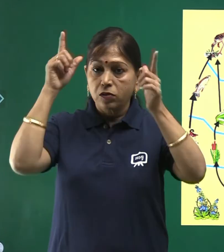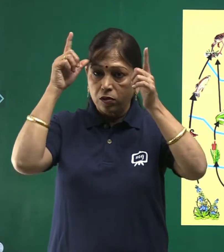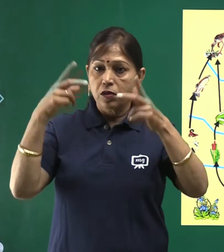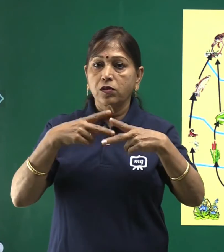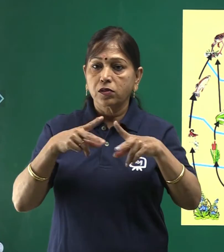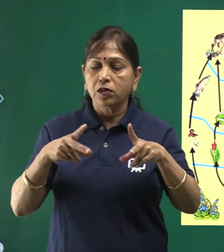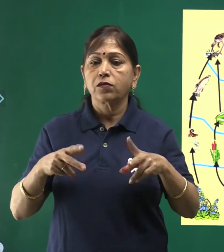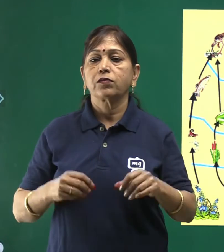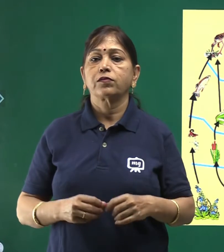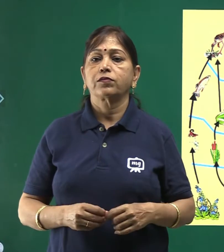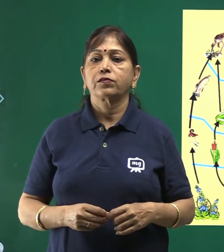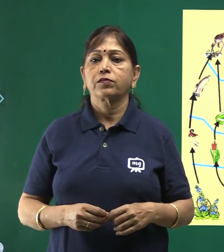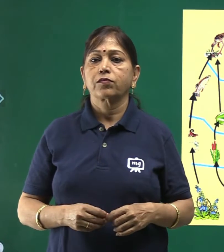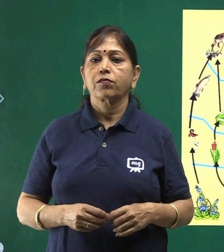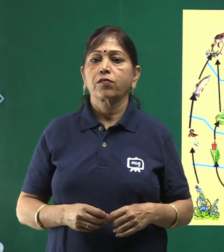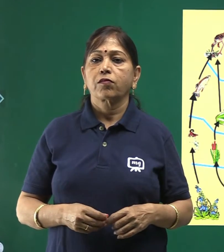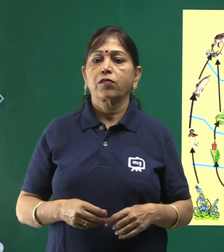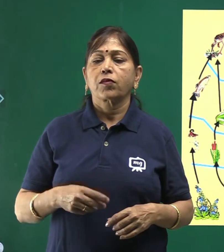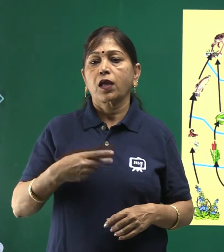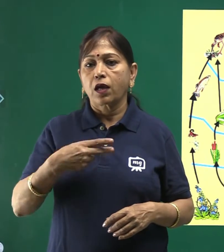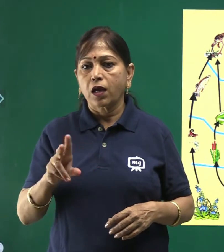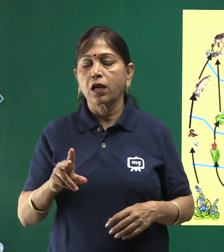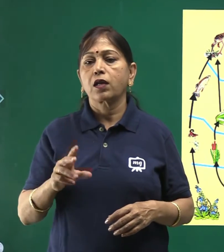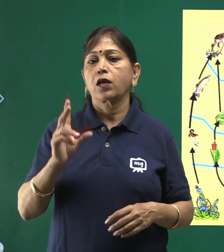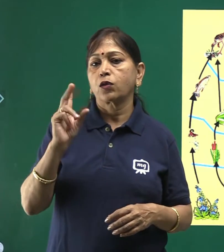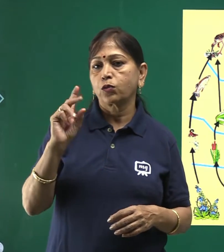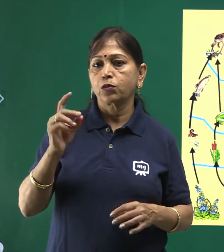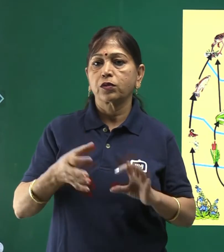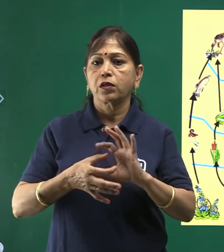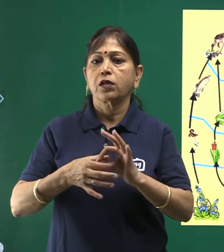जीव अन्य दूसरी श्रृंखलाओं के